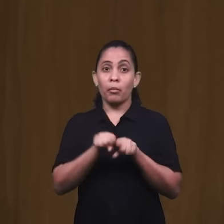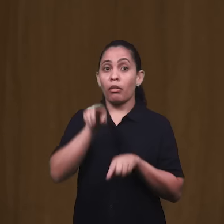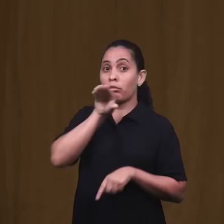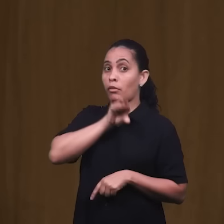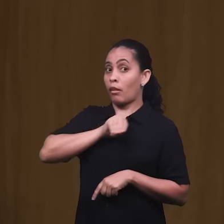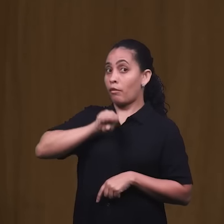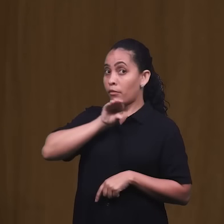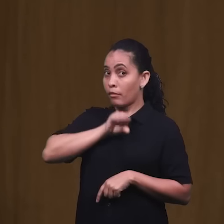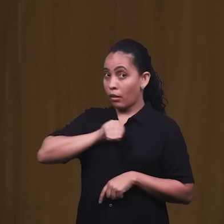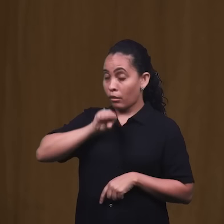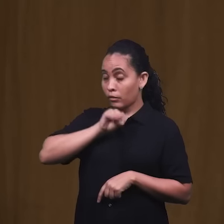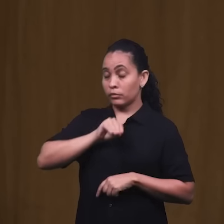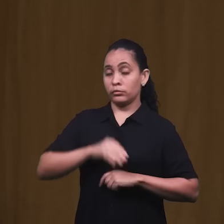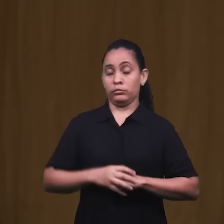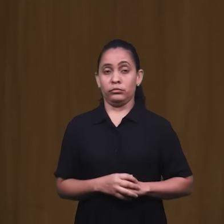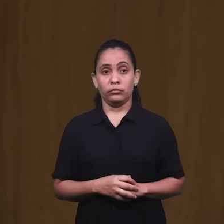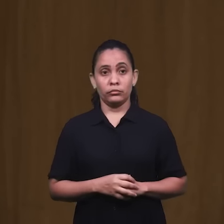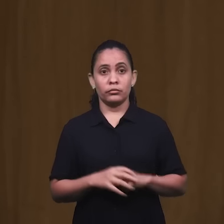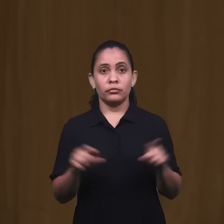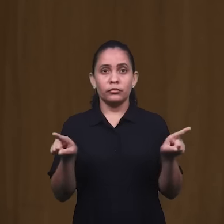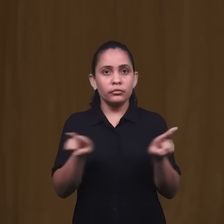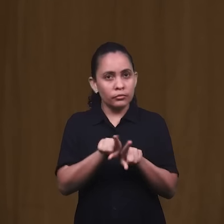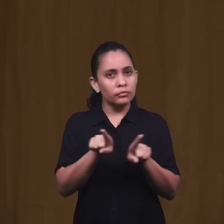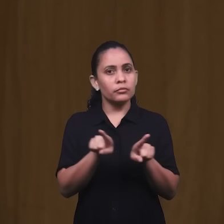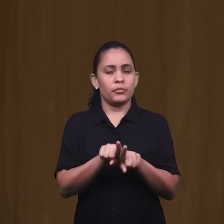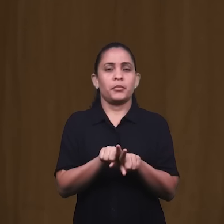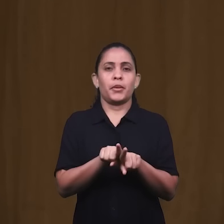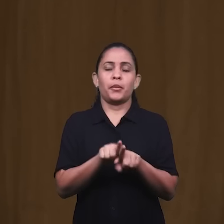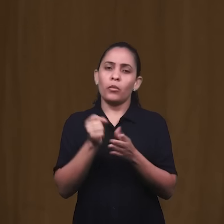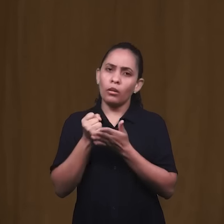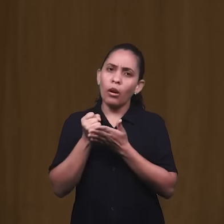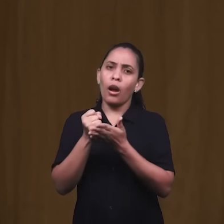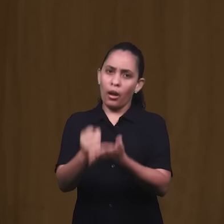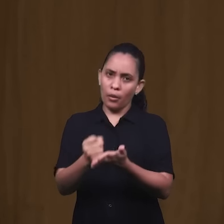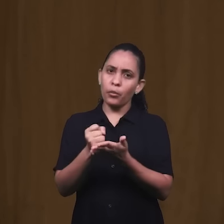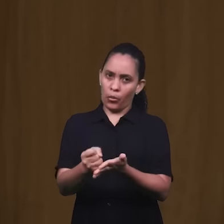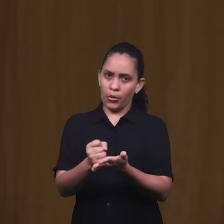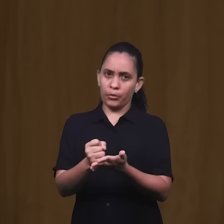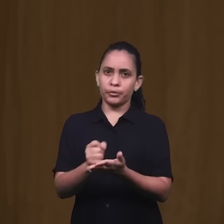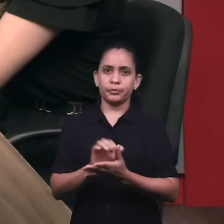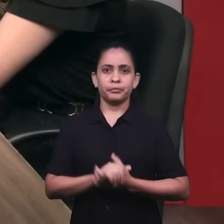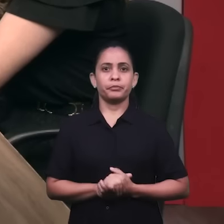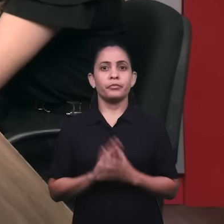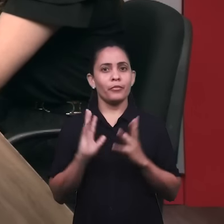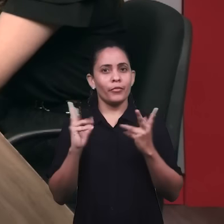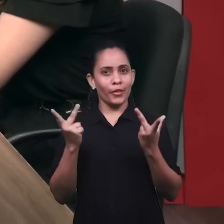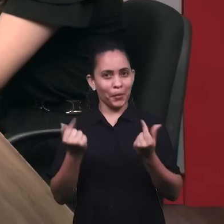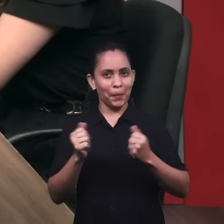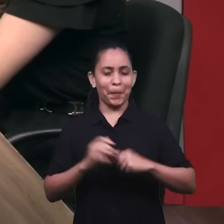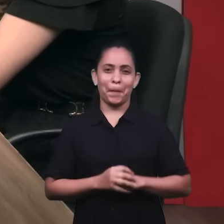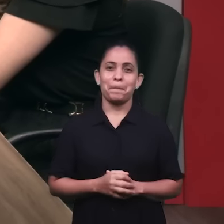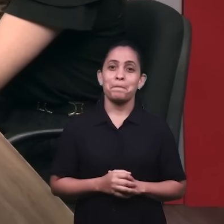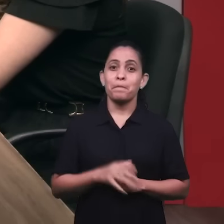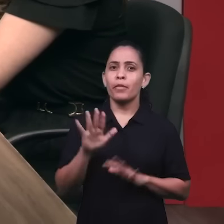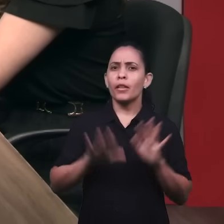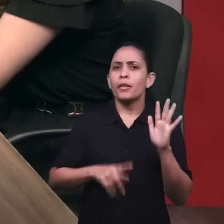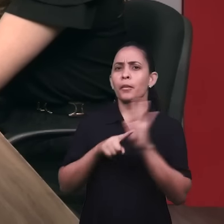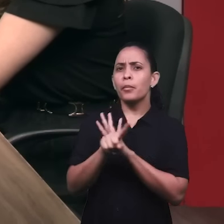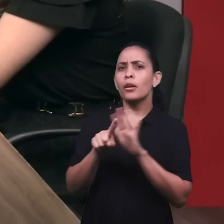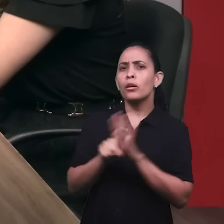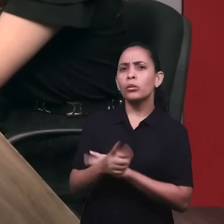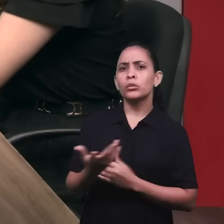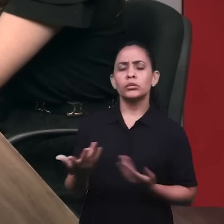assim buscar algumas estratégias para conseguir assistir da melhor forma possível, né? Ai, que maravilha. E aí, às vezes, os irmãos até